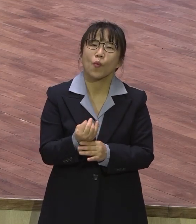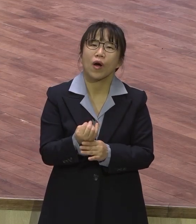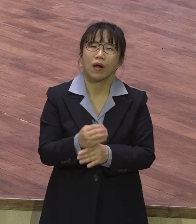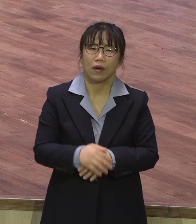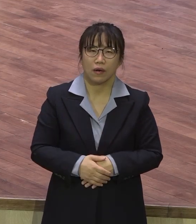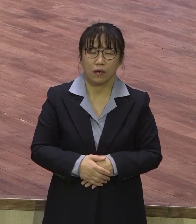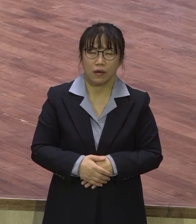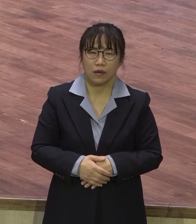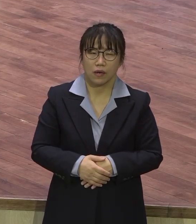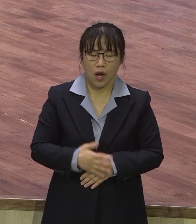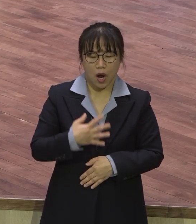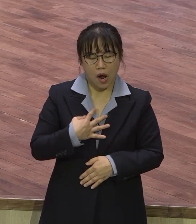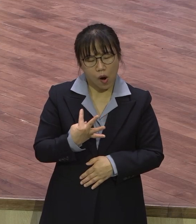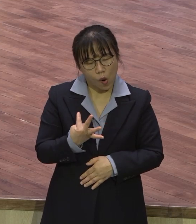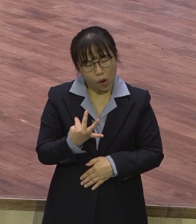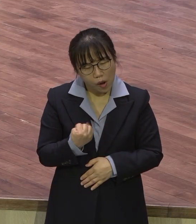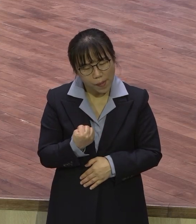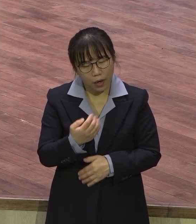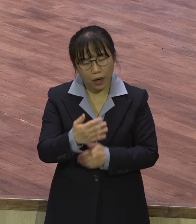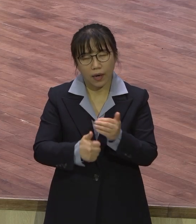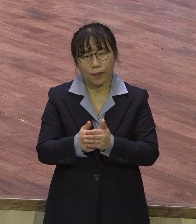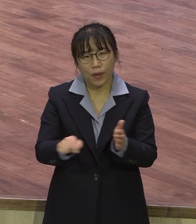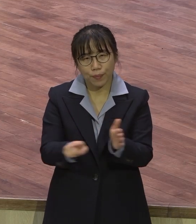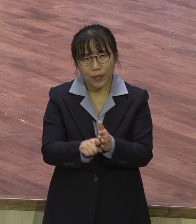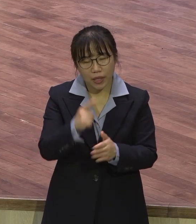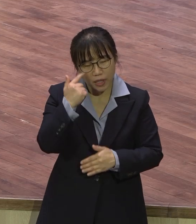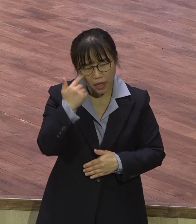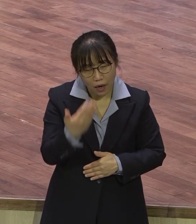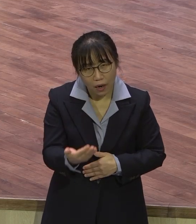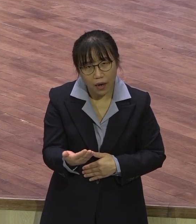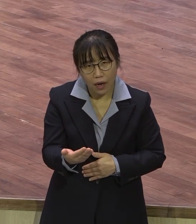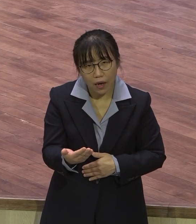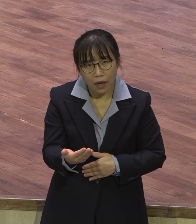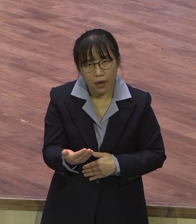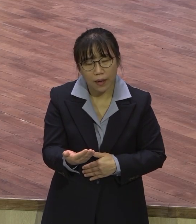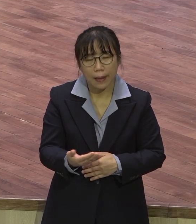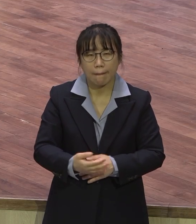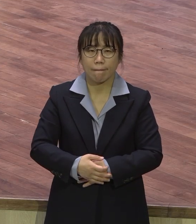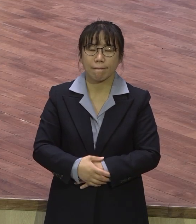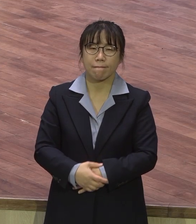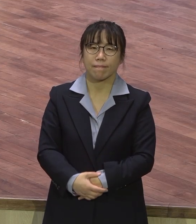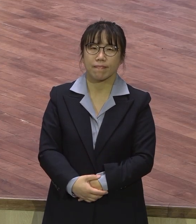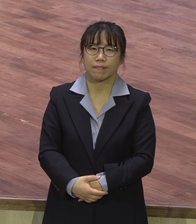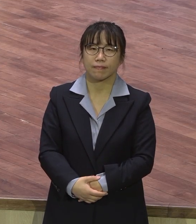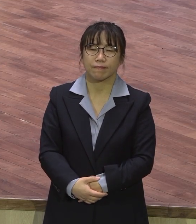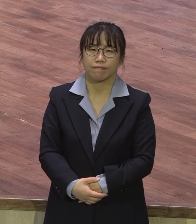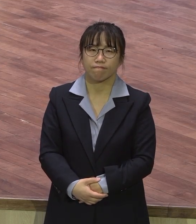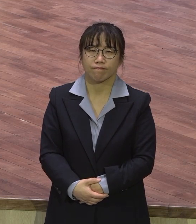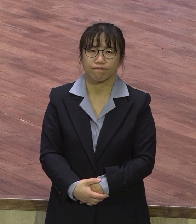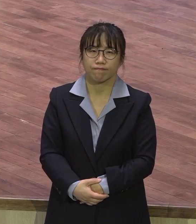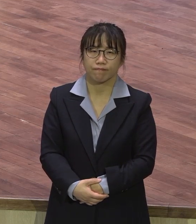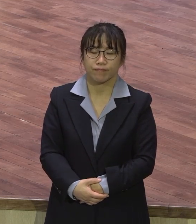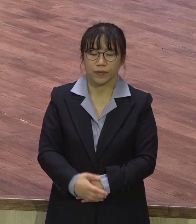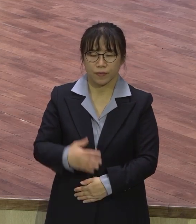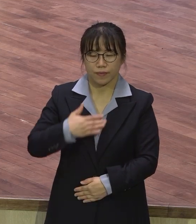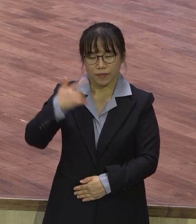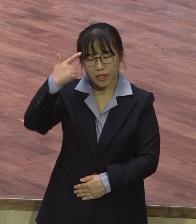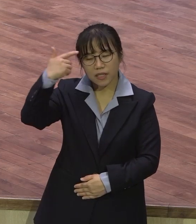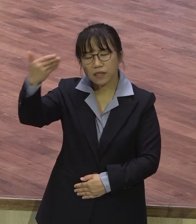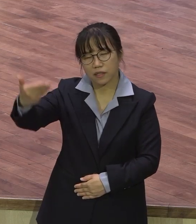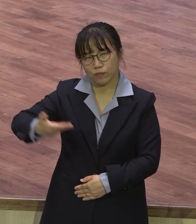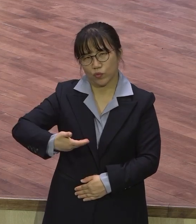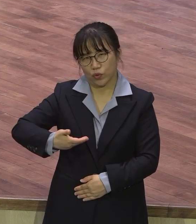하는데 실제로는 안 믿는 것 같아요 그렇게 느껴진 사람이 많아요 그걸 우리에게 질문하고 있습니다